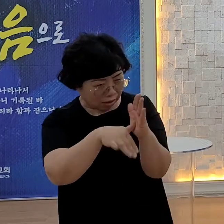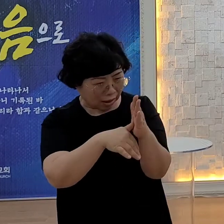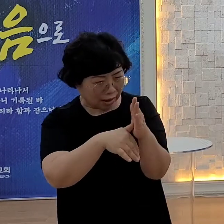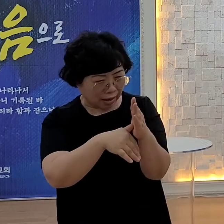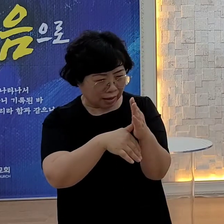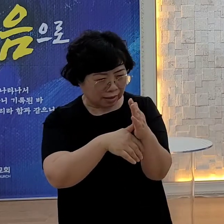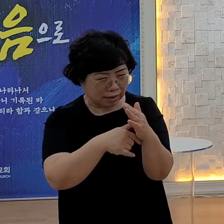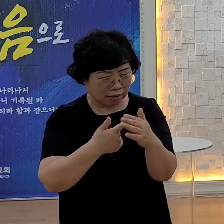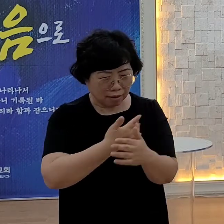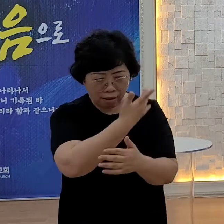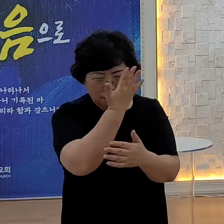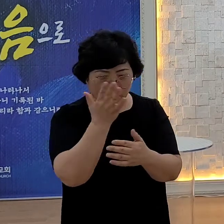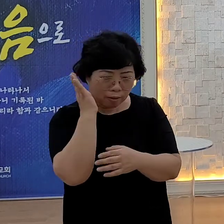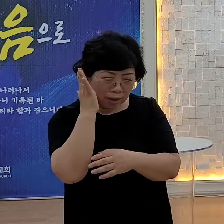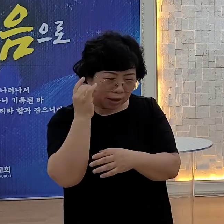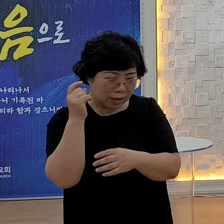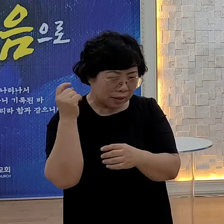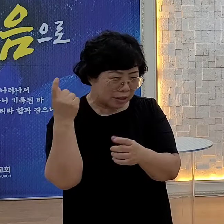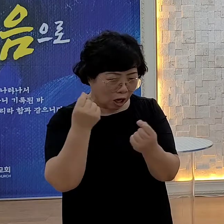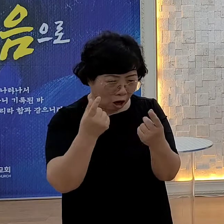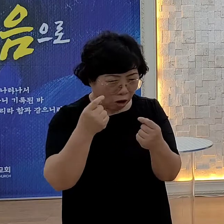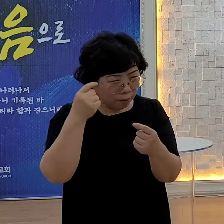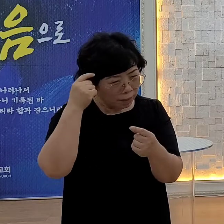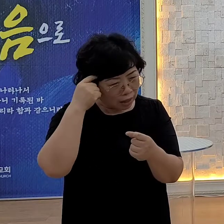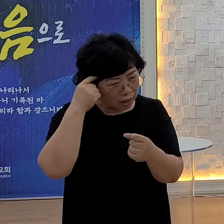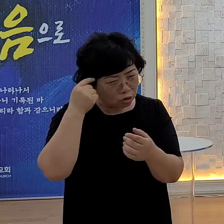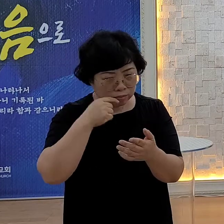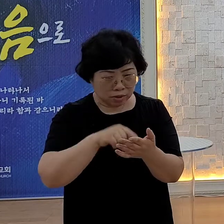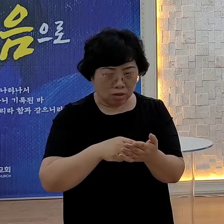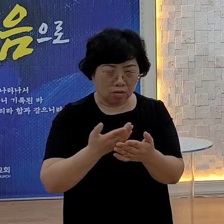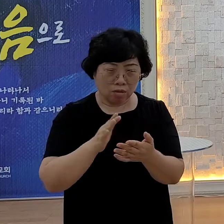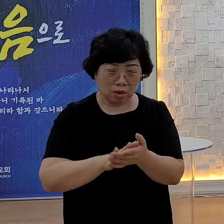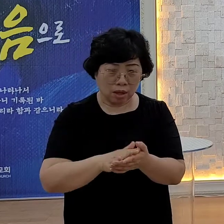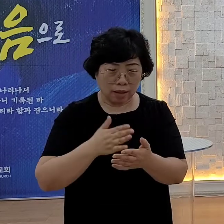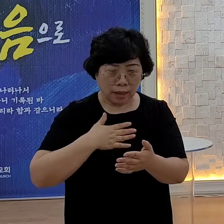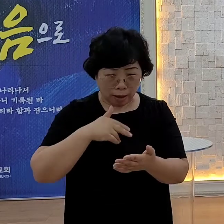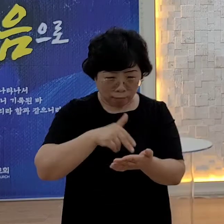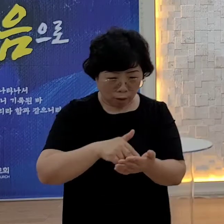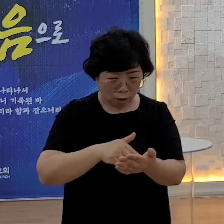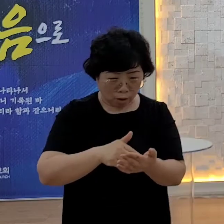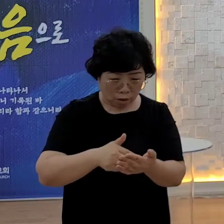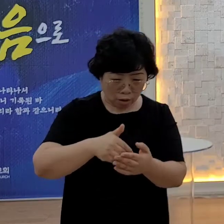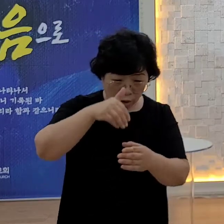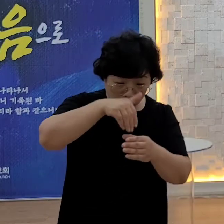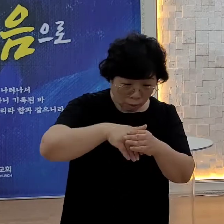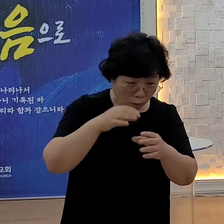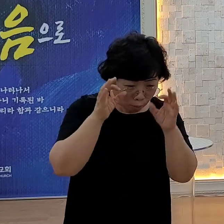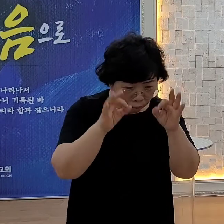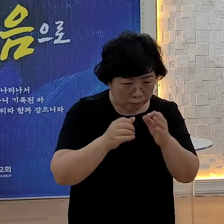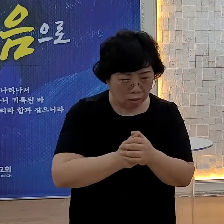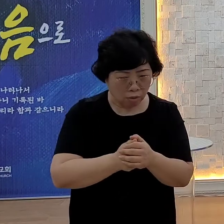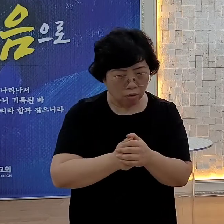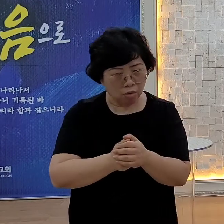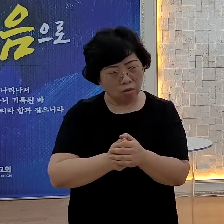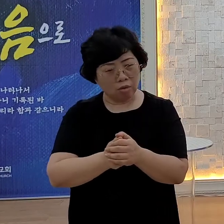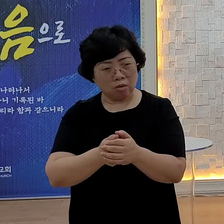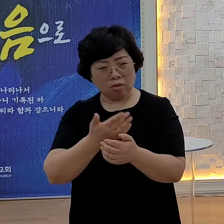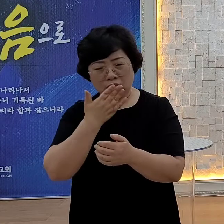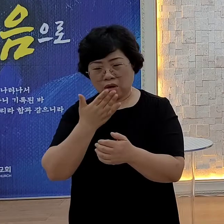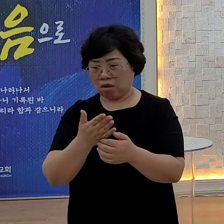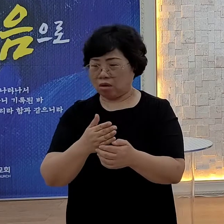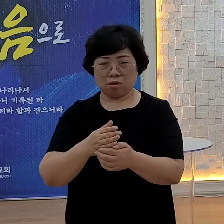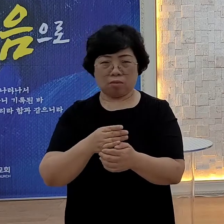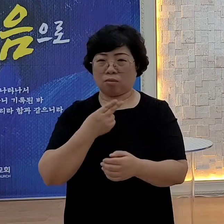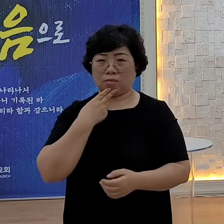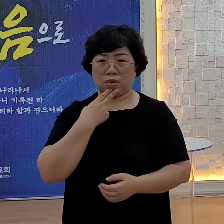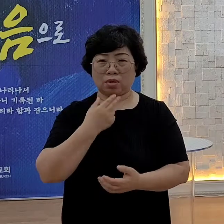미화해가지고 뭔가 막 신화처럼 이렇게 생각할 필요가 없어요. 지금 바울이 믿음이 무엇인지를 우리에게